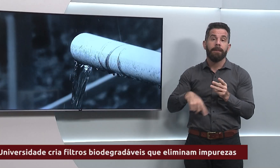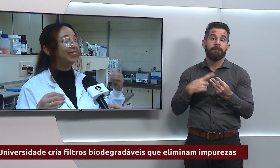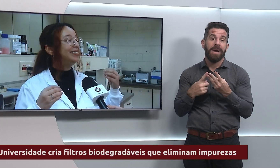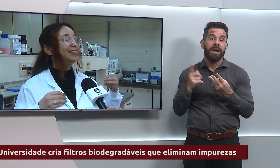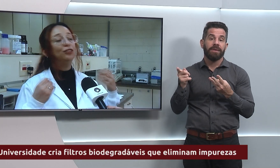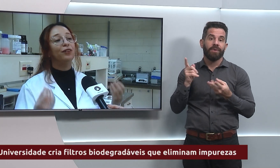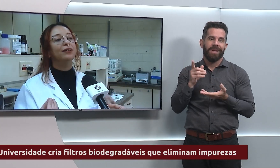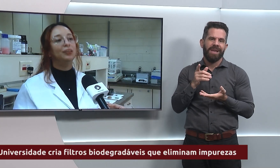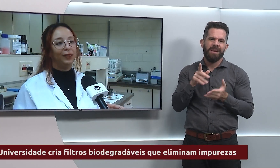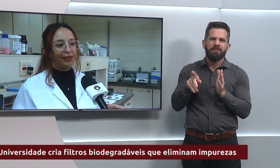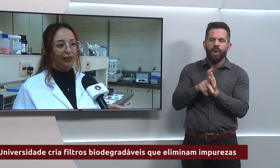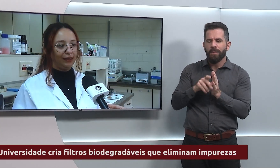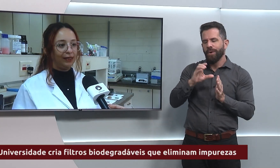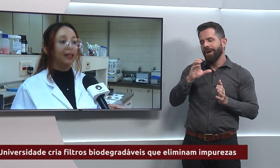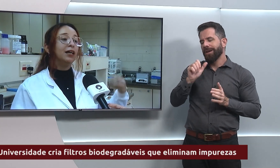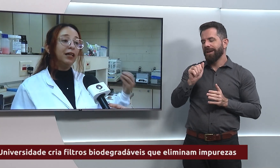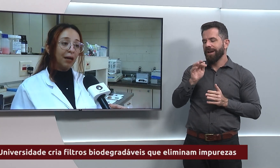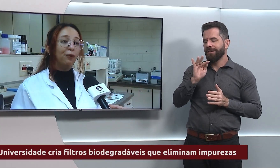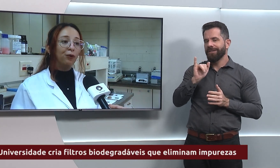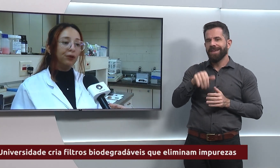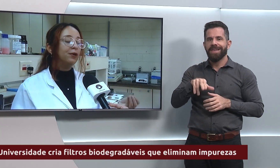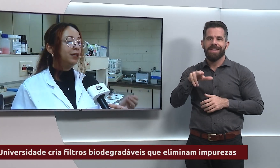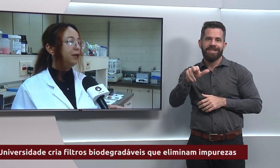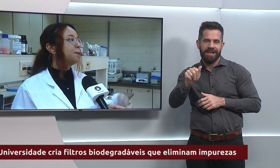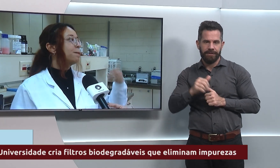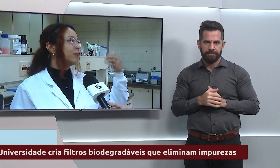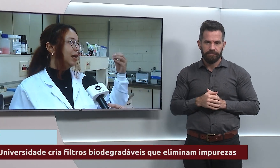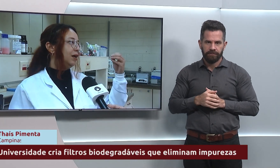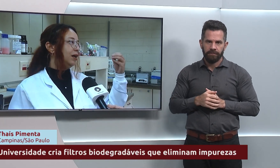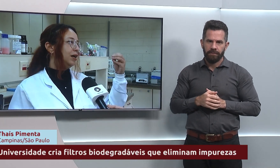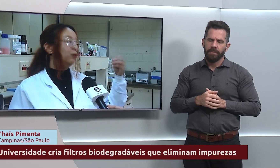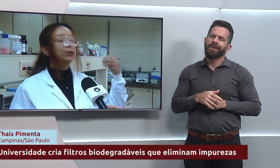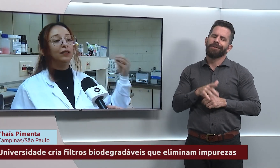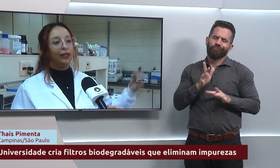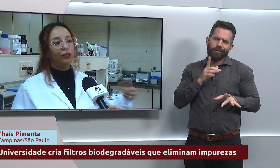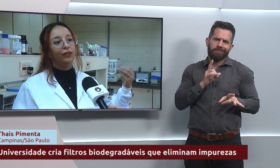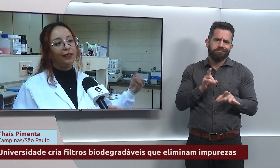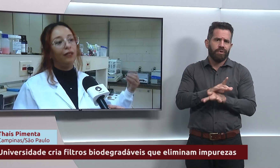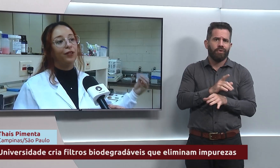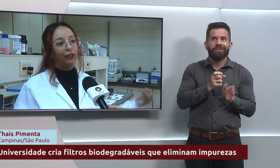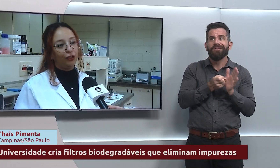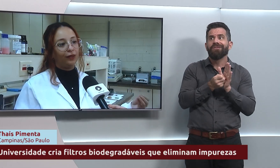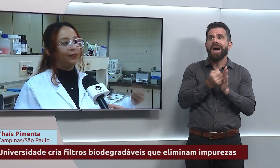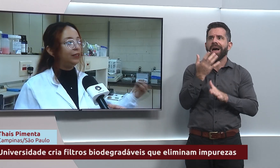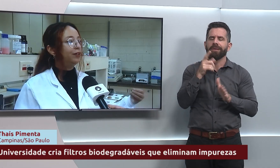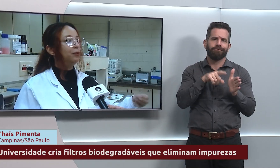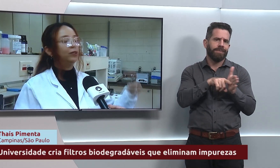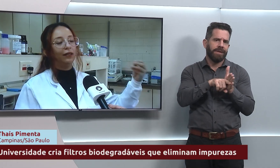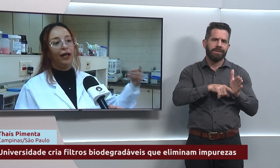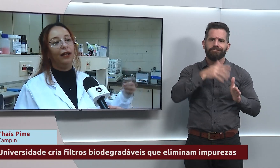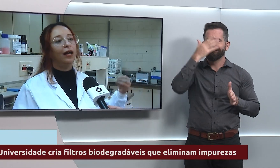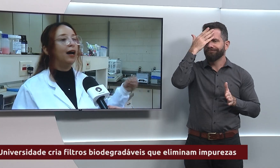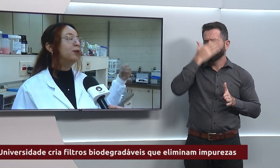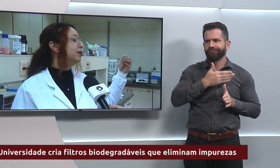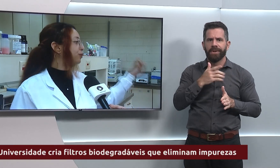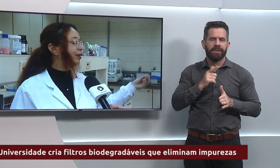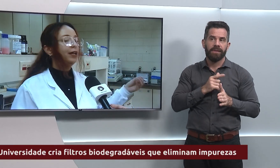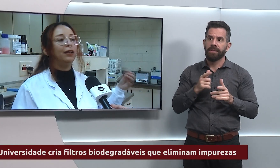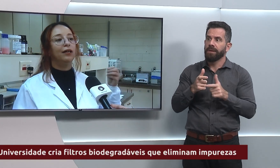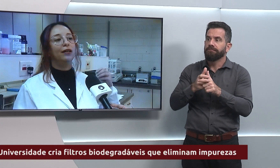Existem diversas pesquisas que apontam aí concentrações significativas desses fármacos até na água da torneira.